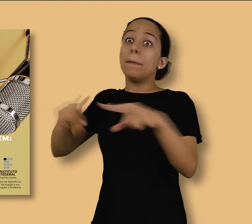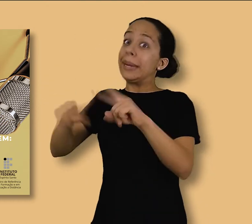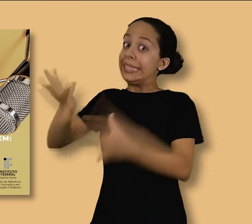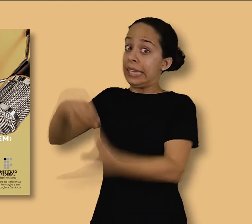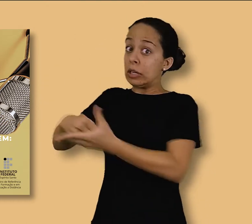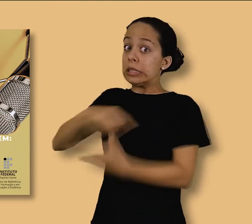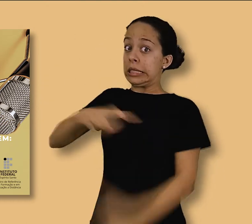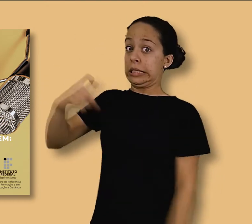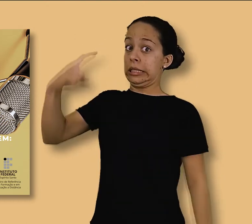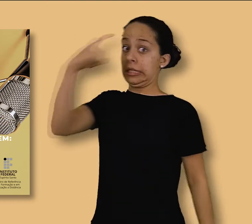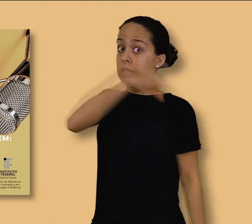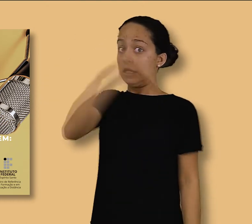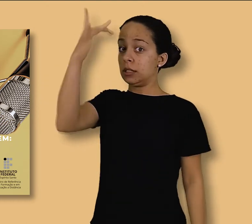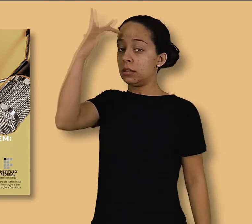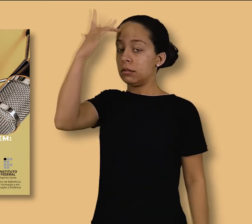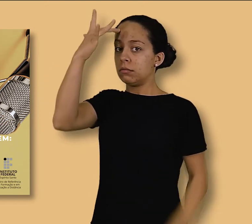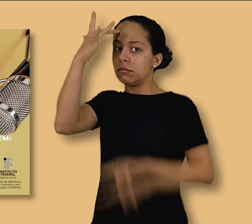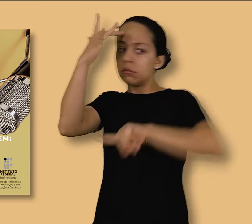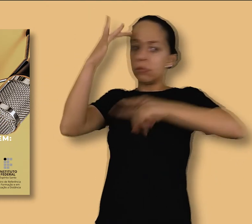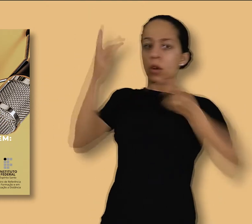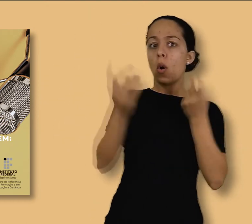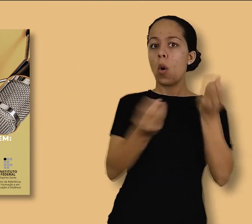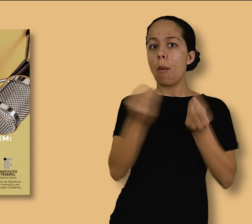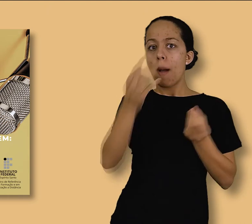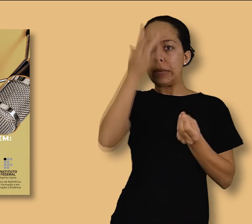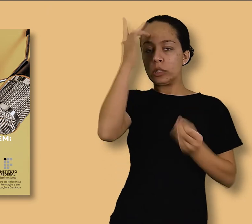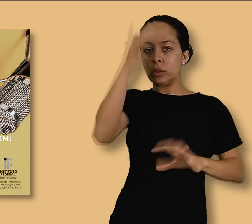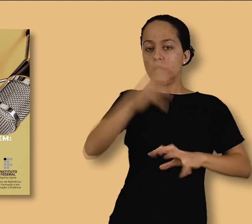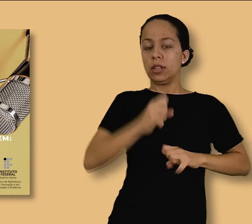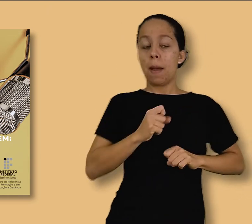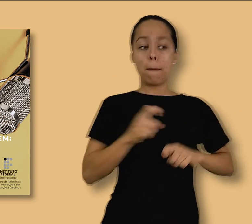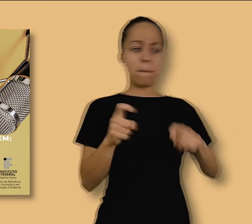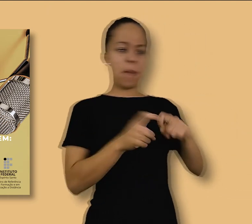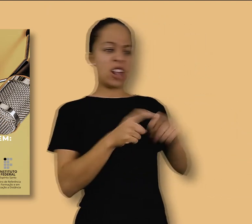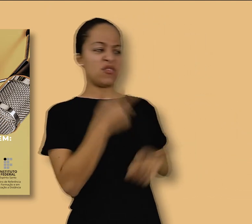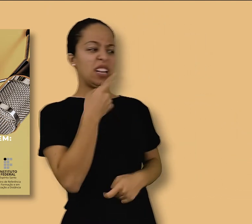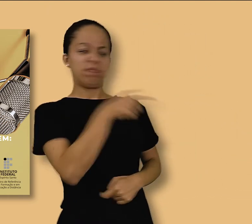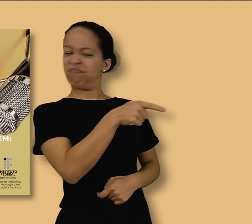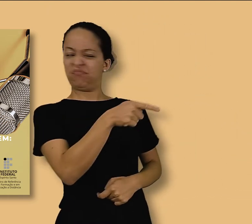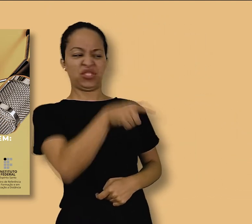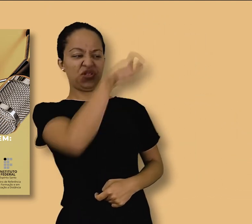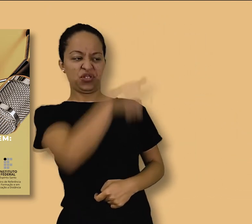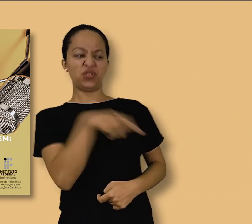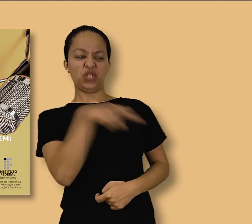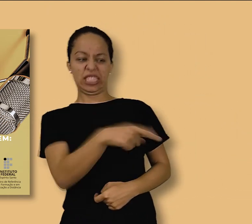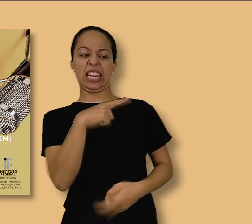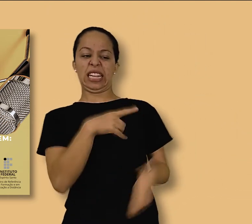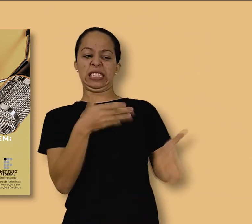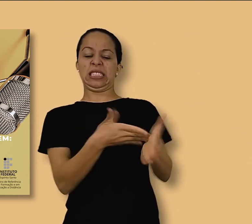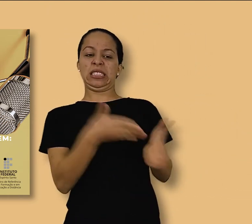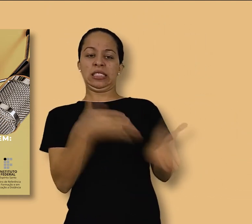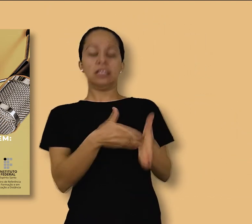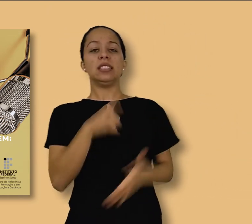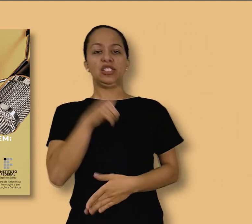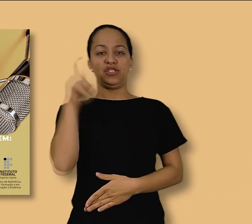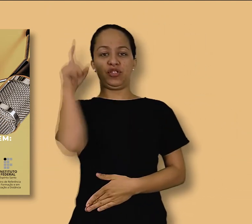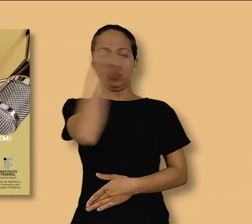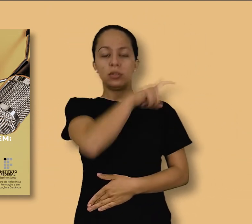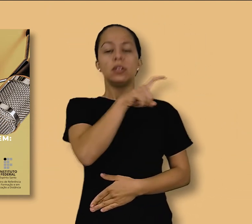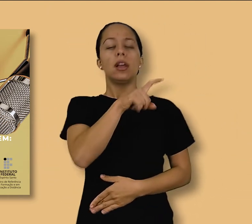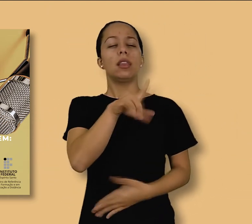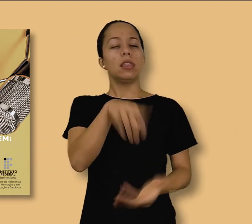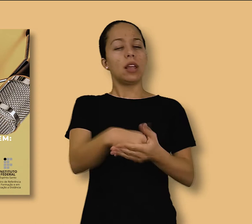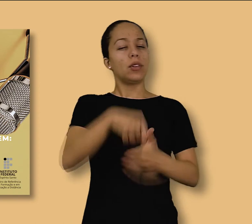embora complexas né na apropriação destas questões pelo discurso médico pelo discurso biológico pelo discurso